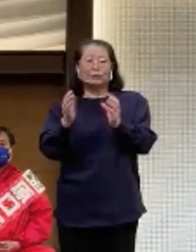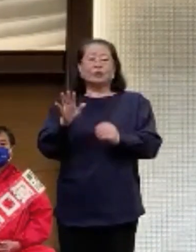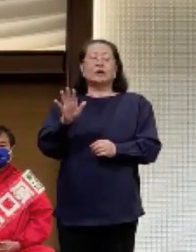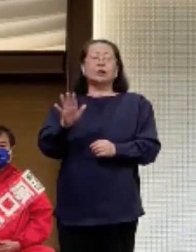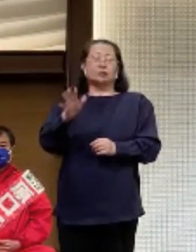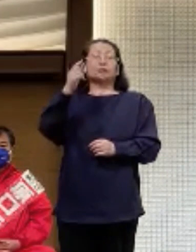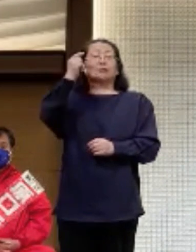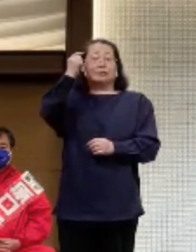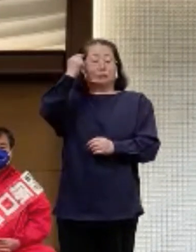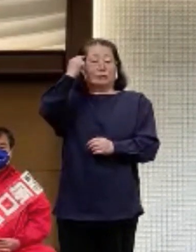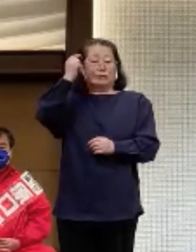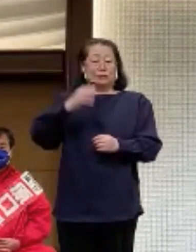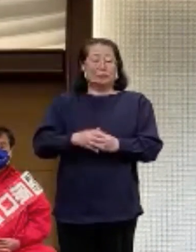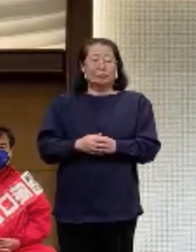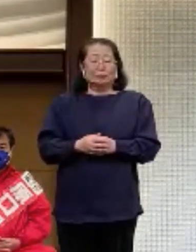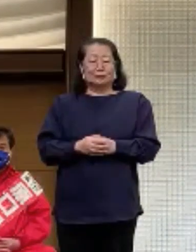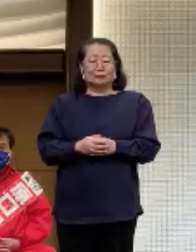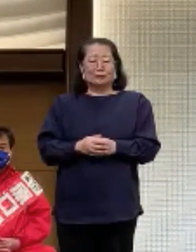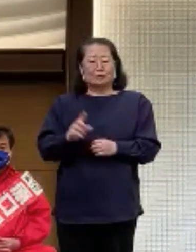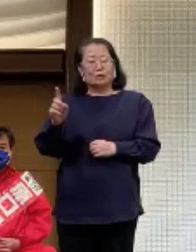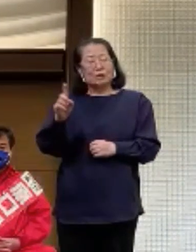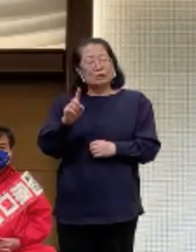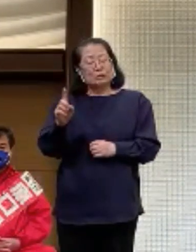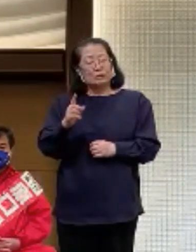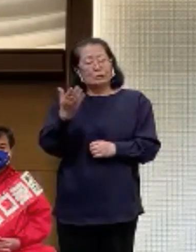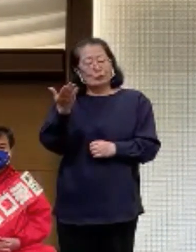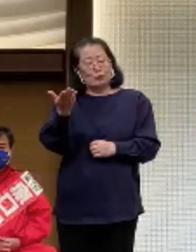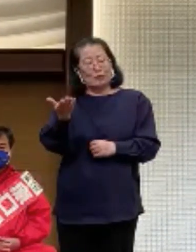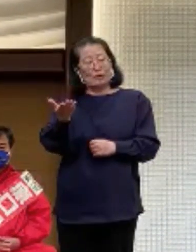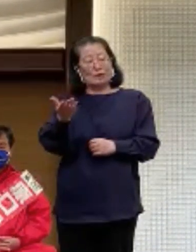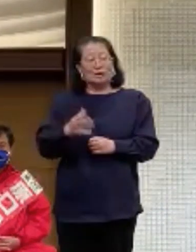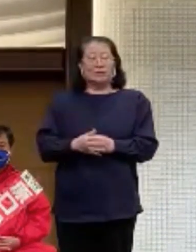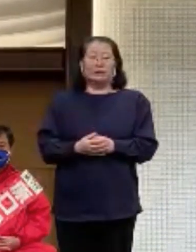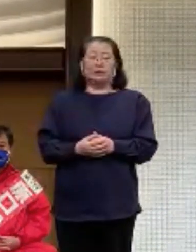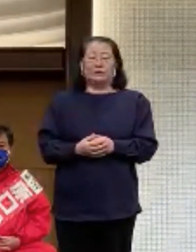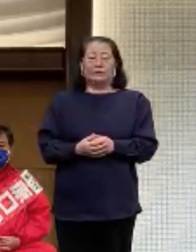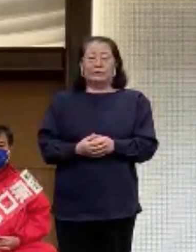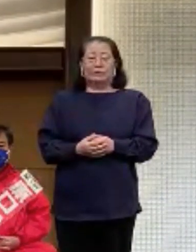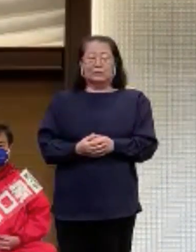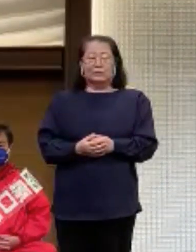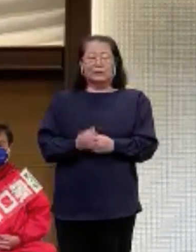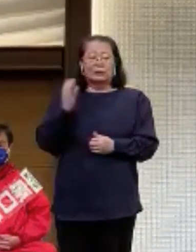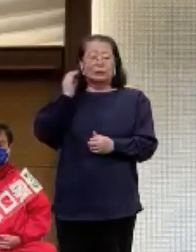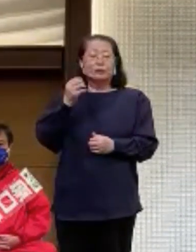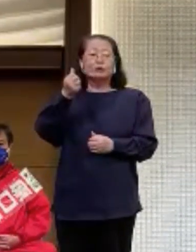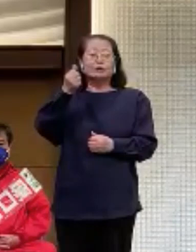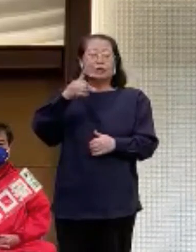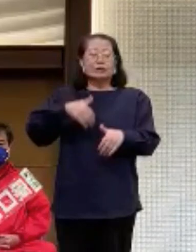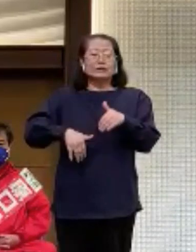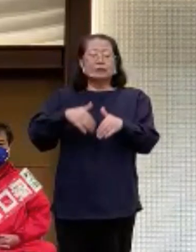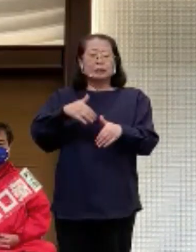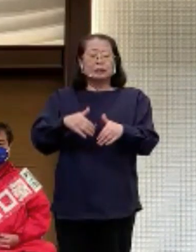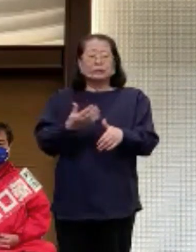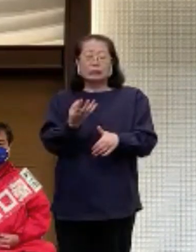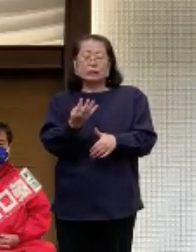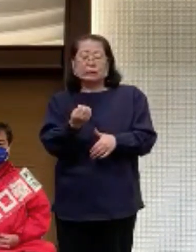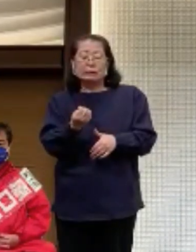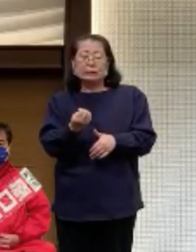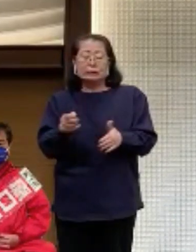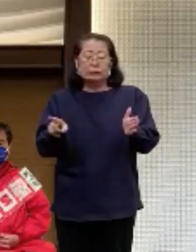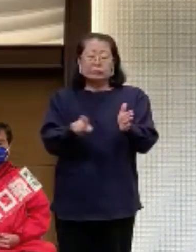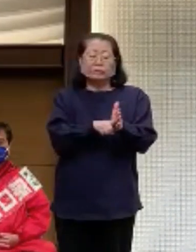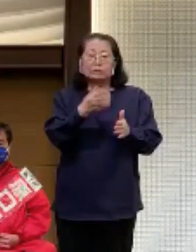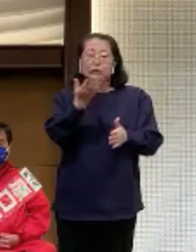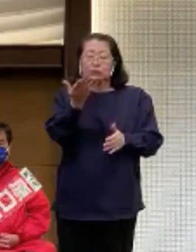転換をしておりました。これは何なんでしょうか。総裁選から何日が経ったんでしょうか。